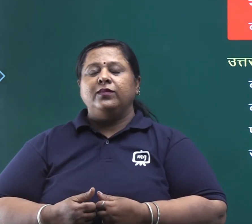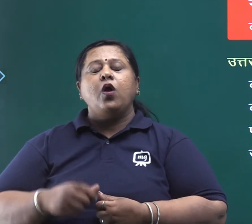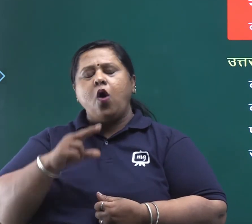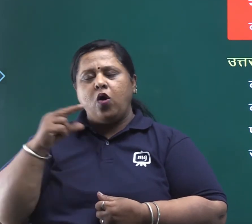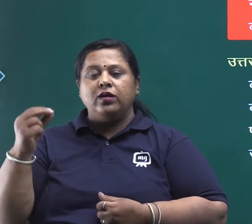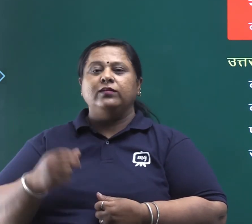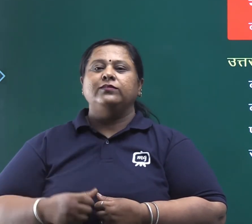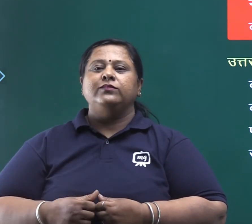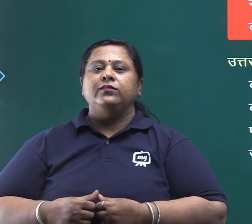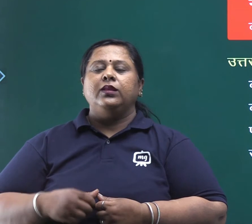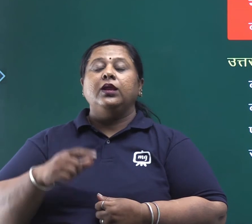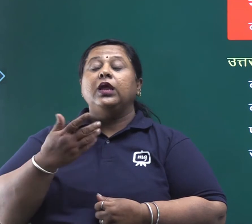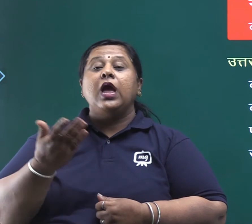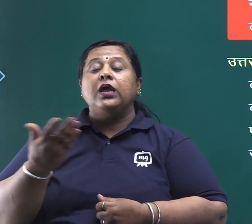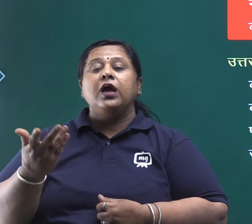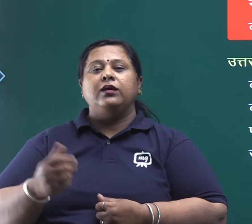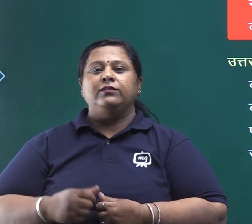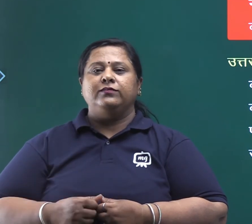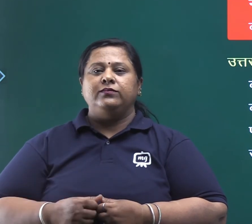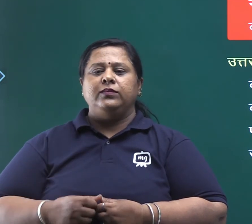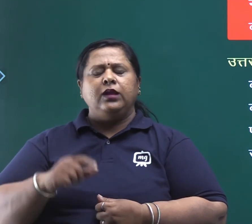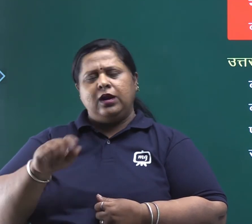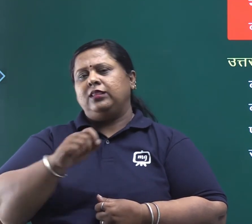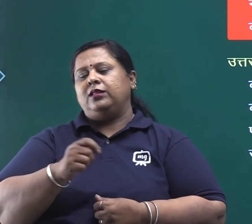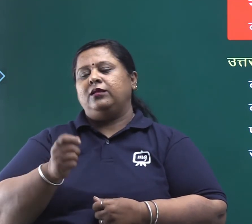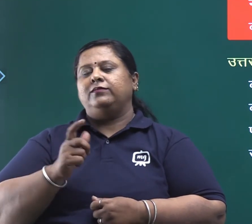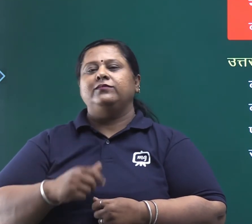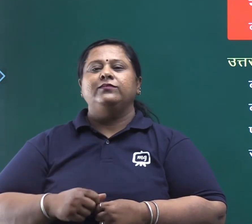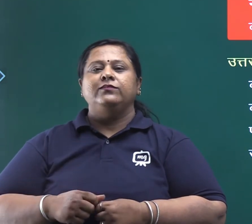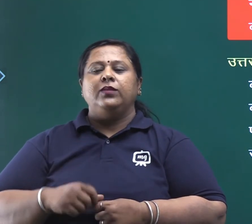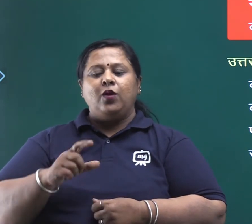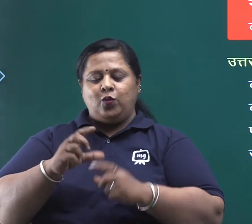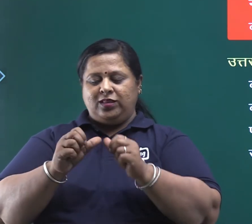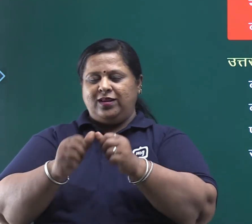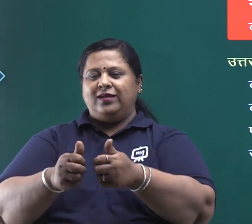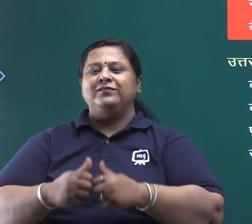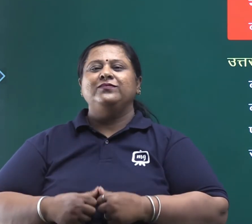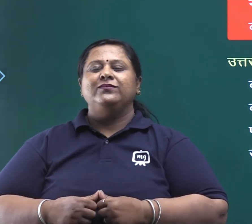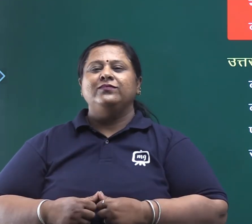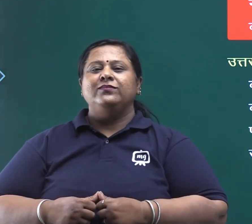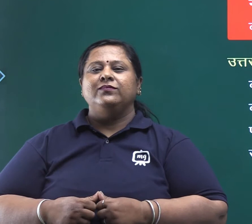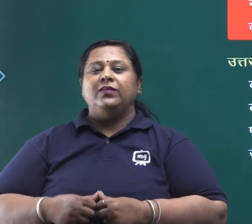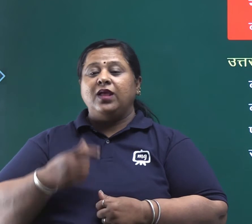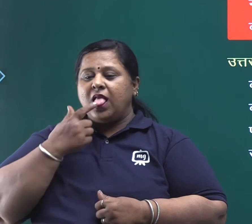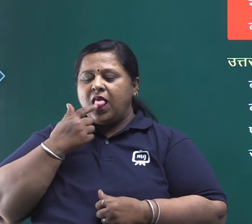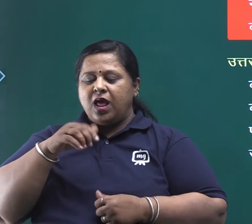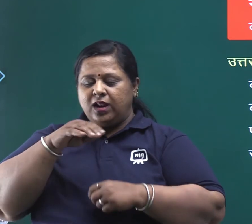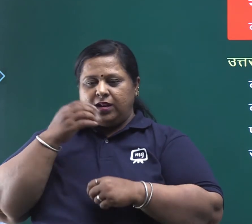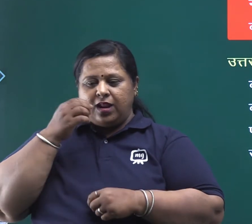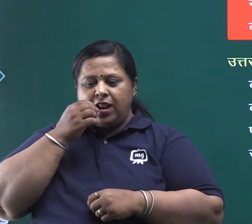और क्या क्या करता था? उत्तर है लाल